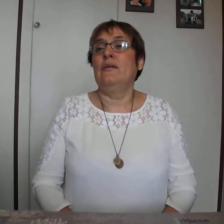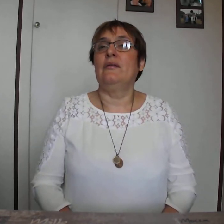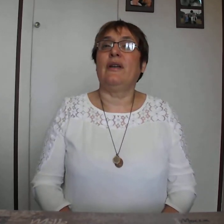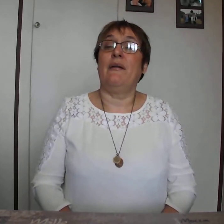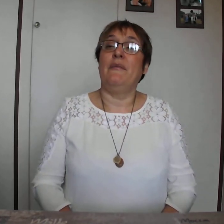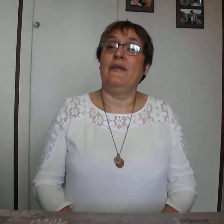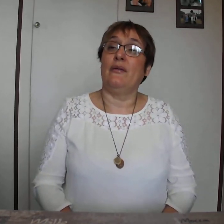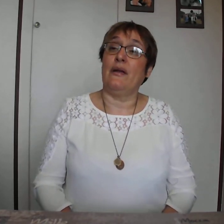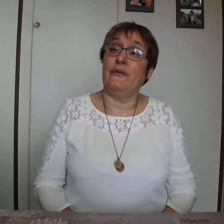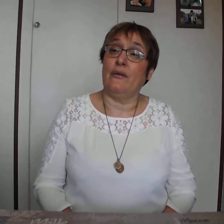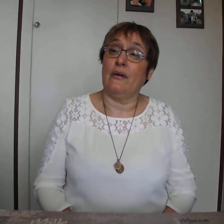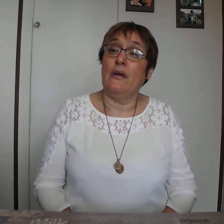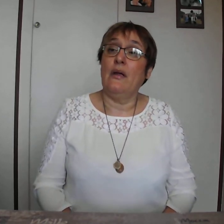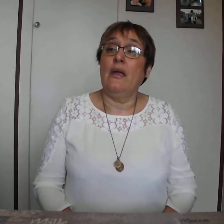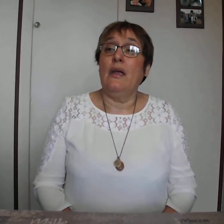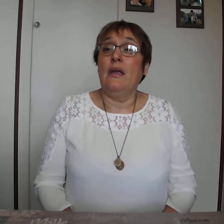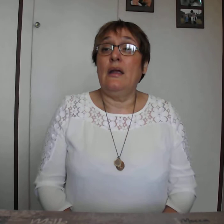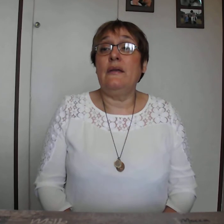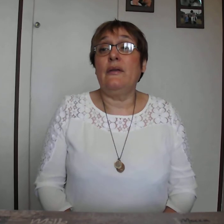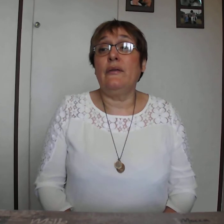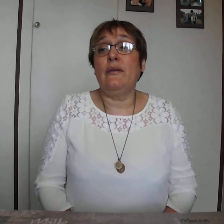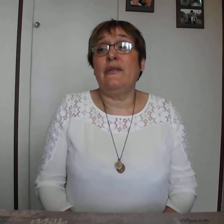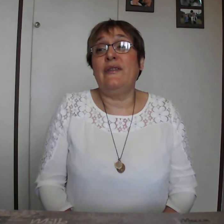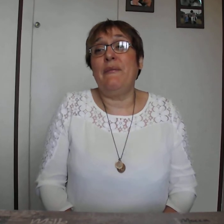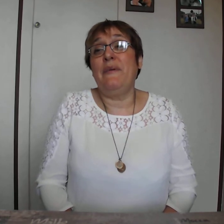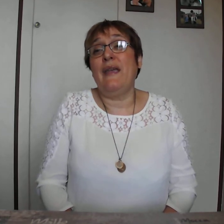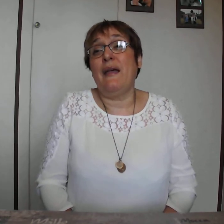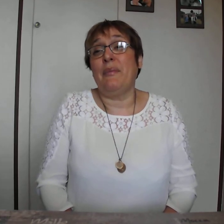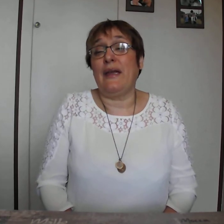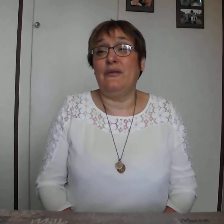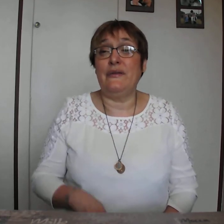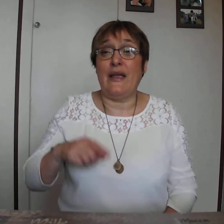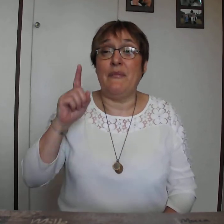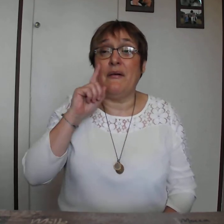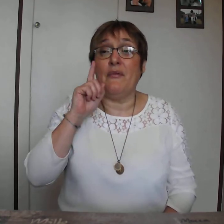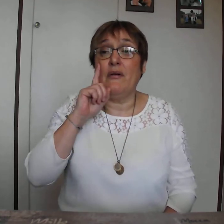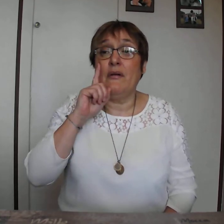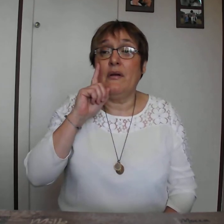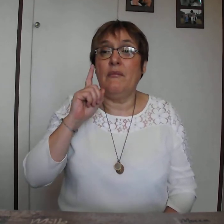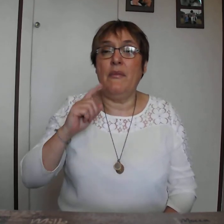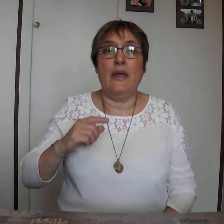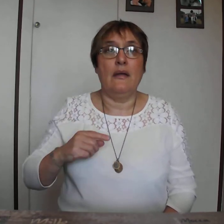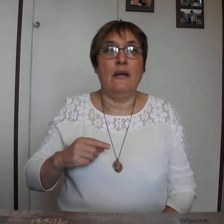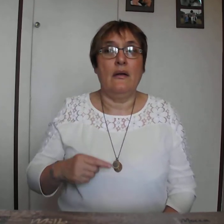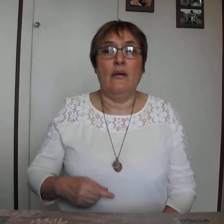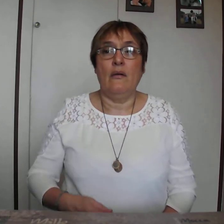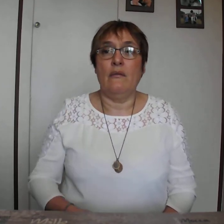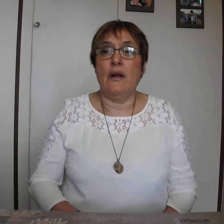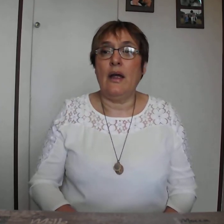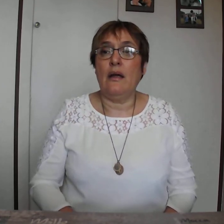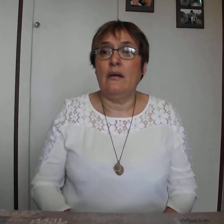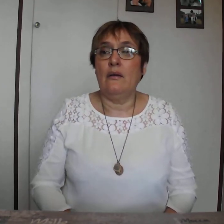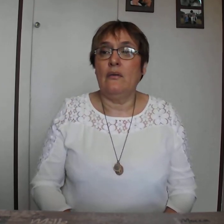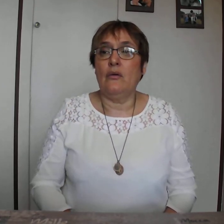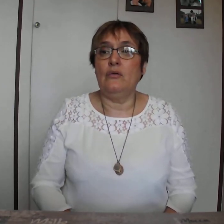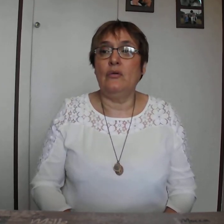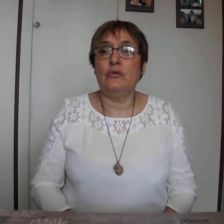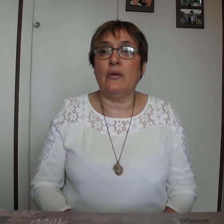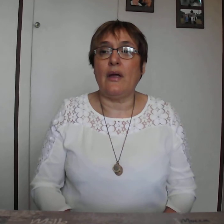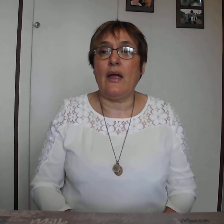Notre ami se rassure. Il se sent si bien près de sa maman. Mais voilà que d'autres craques